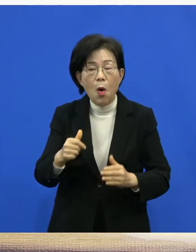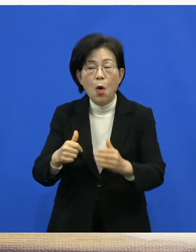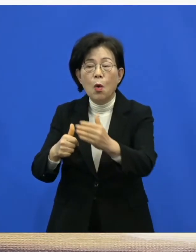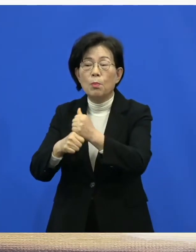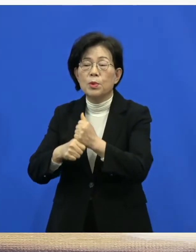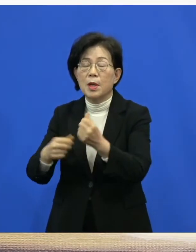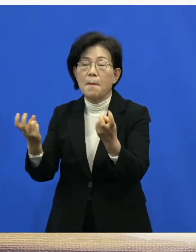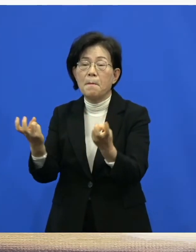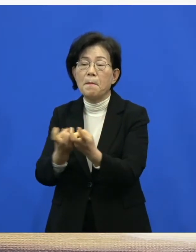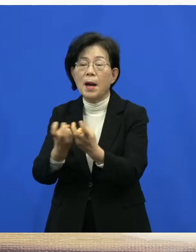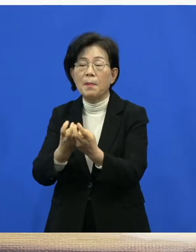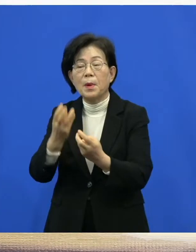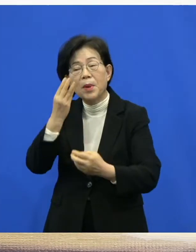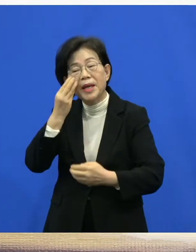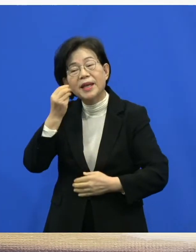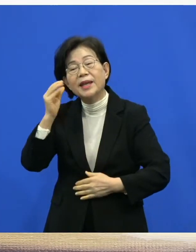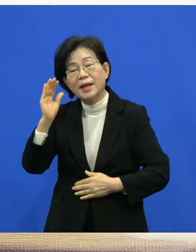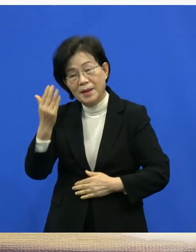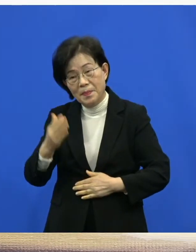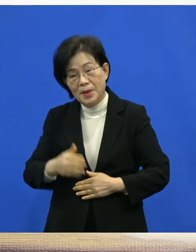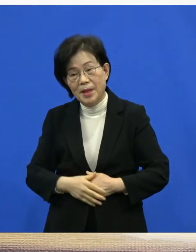사람.